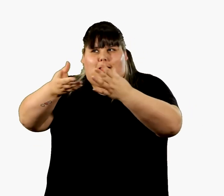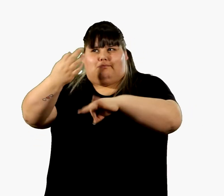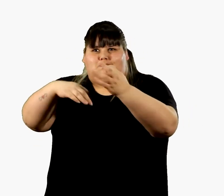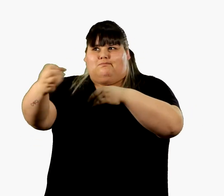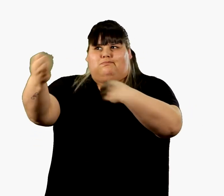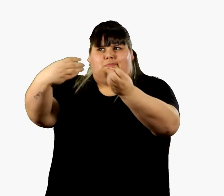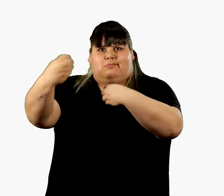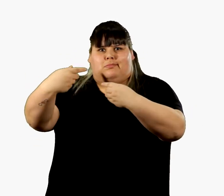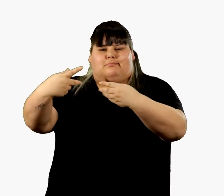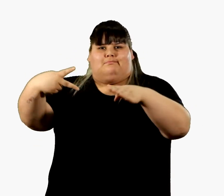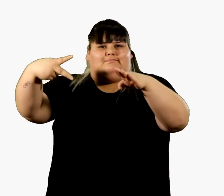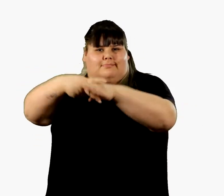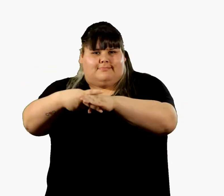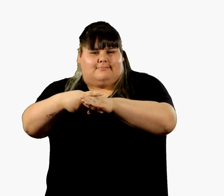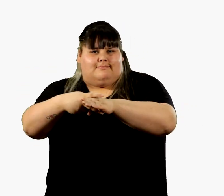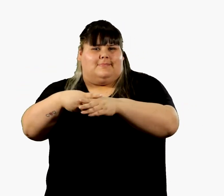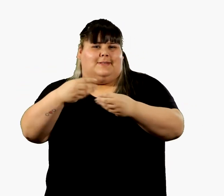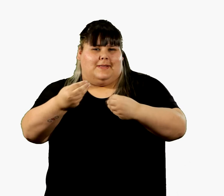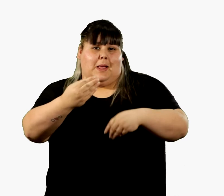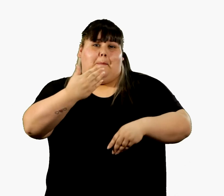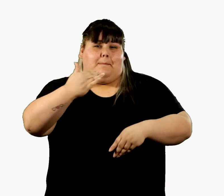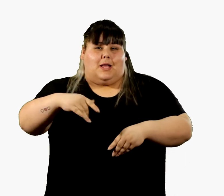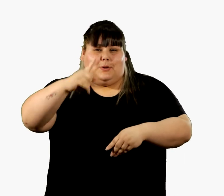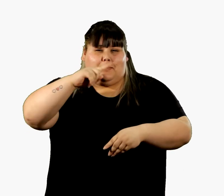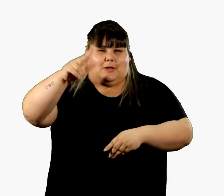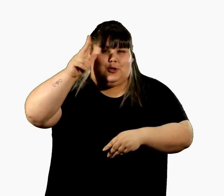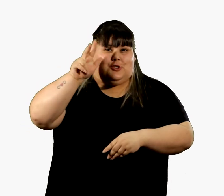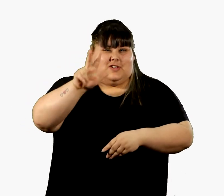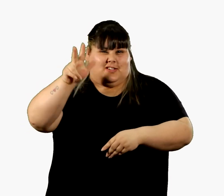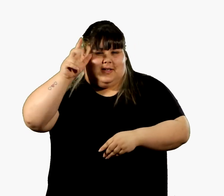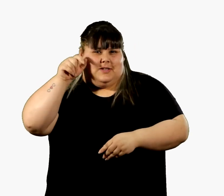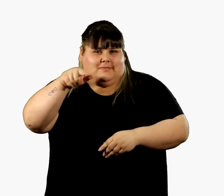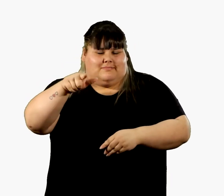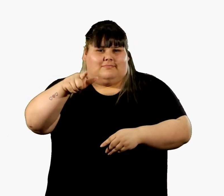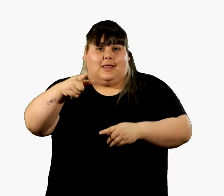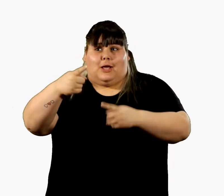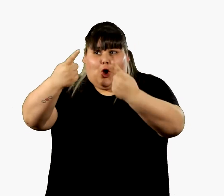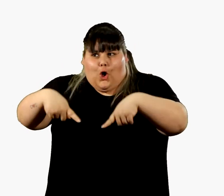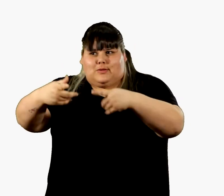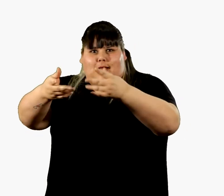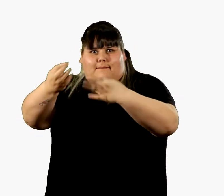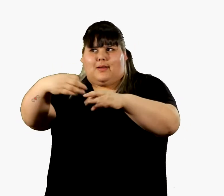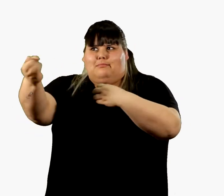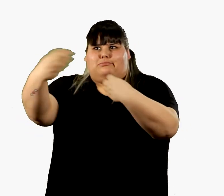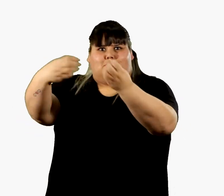en marzo de 1838 se interrumpió el ingreso de mercaderías extranjeras